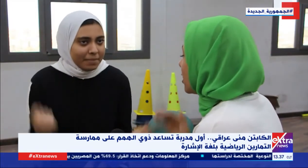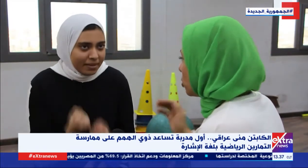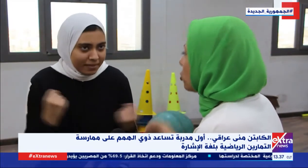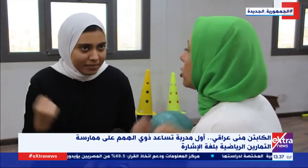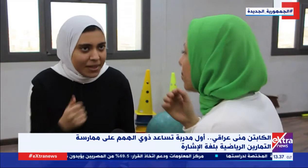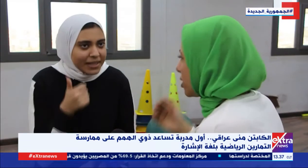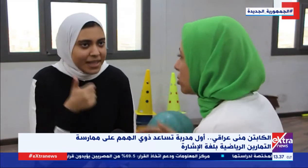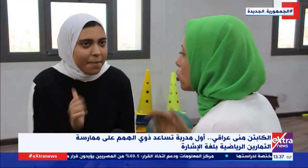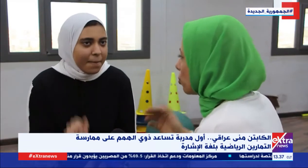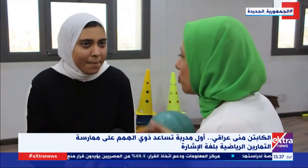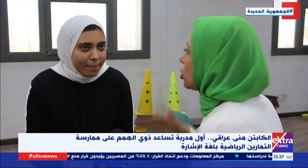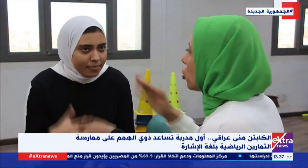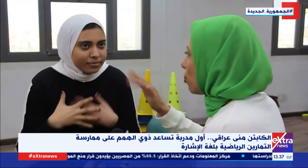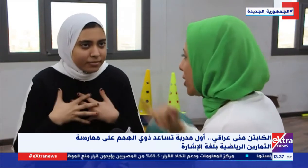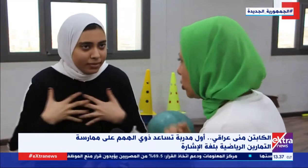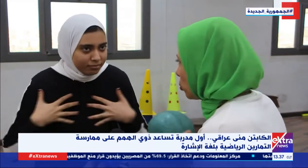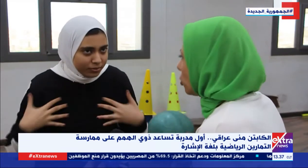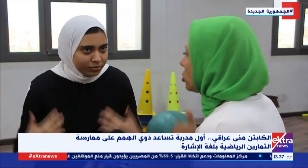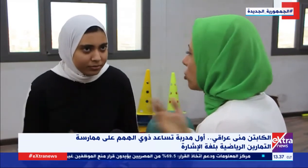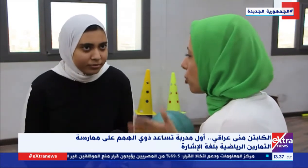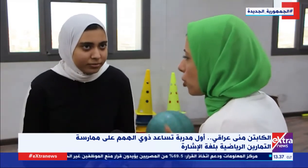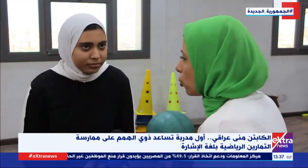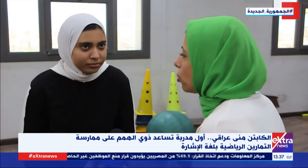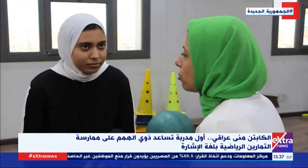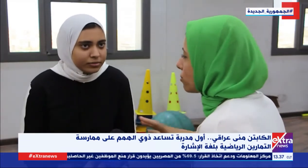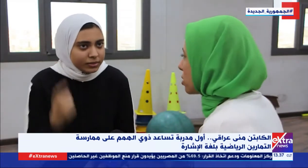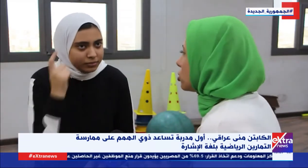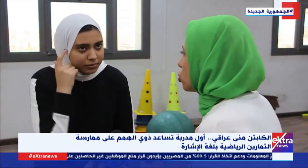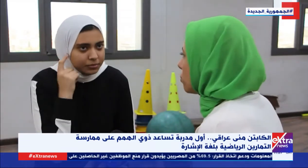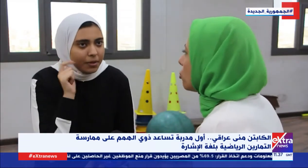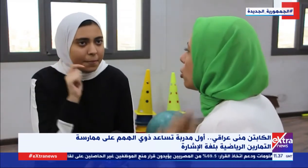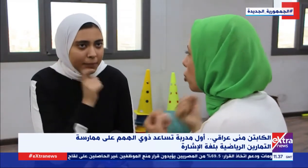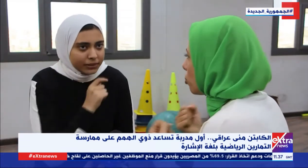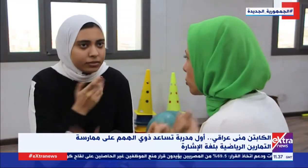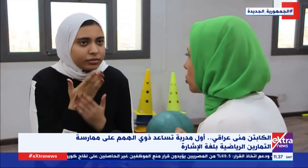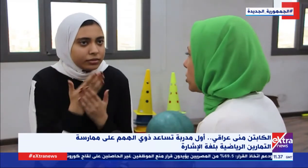عايزة كل البنات الصم إن هم ييجوا يتمرنوا في صالة الجيم ويبقوا مبسوطين،